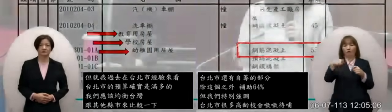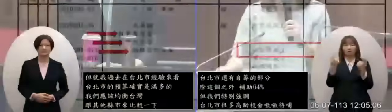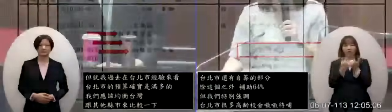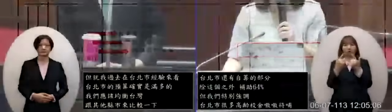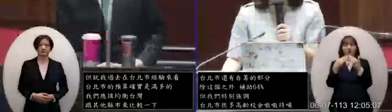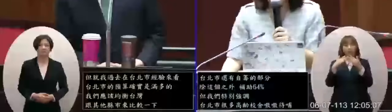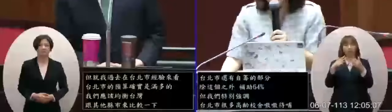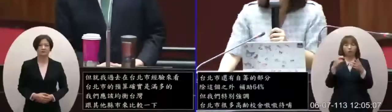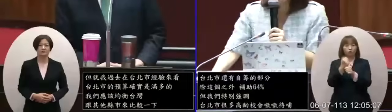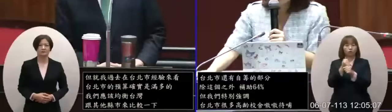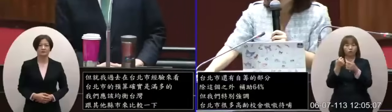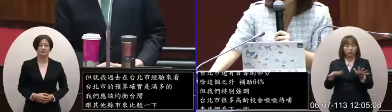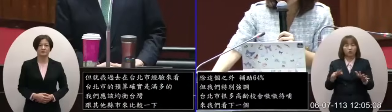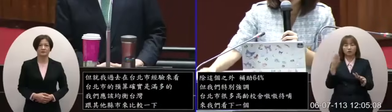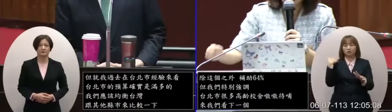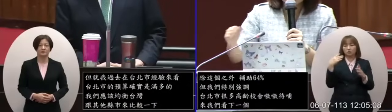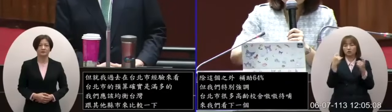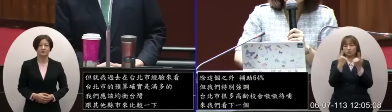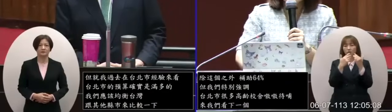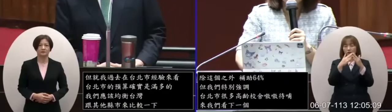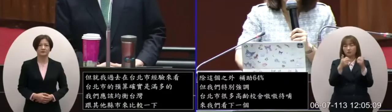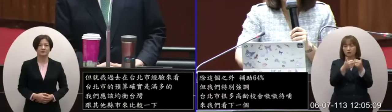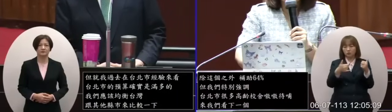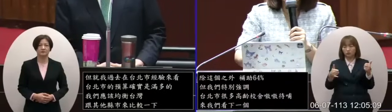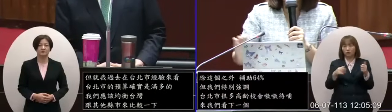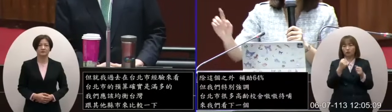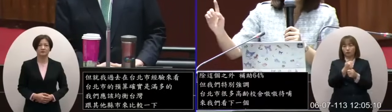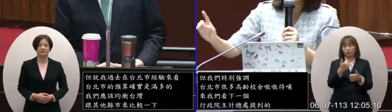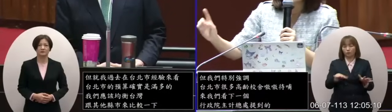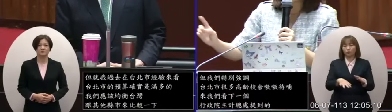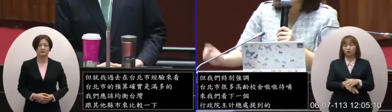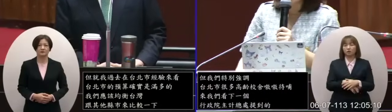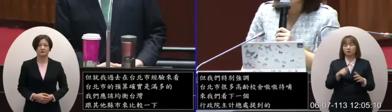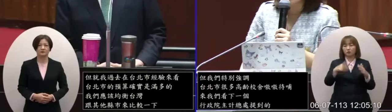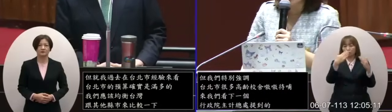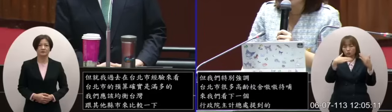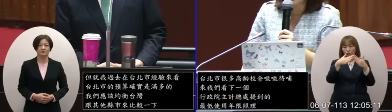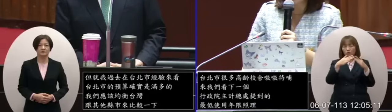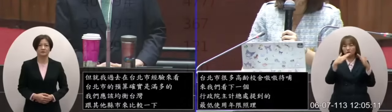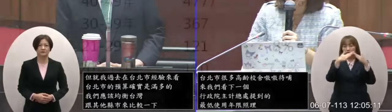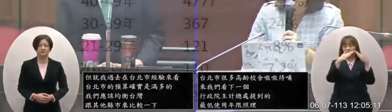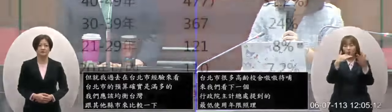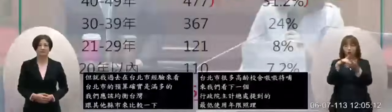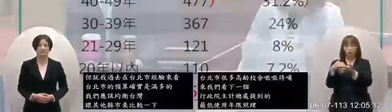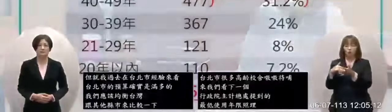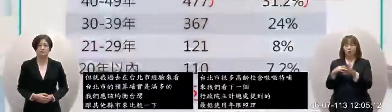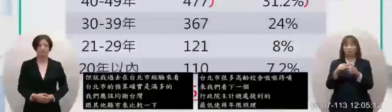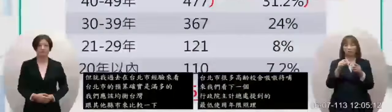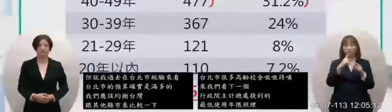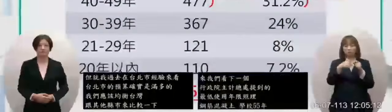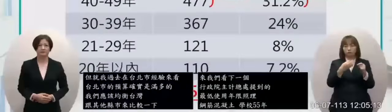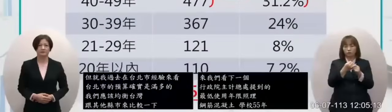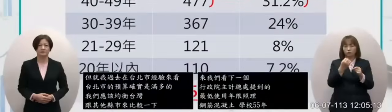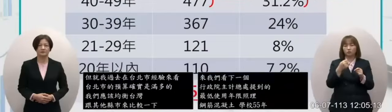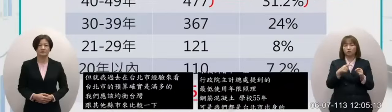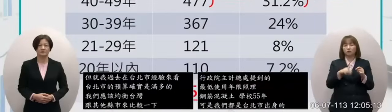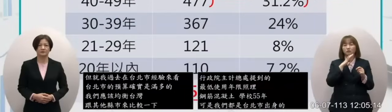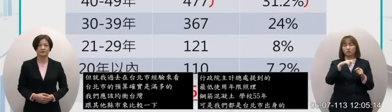的，您刚刚谈到，您过去也是台北市议员。下一张，台北市的校舍屋龄统计表里面，